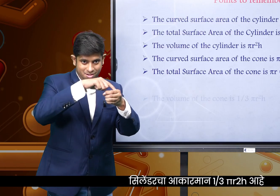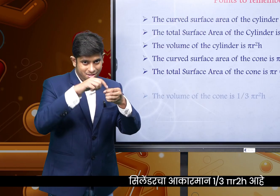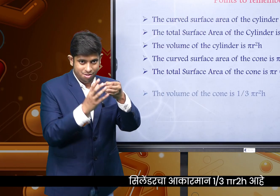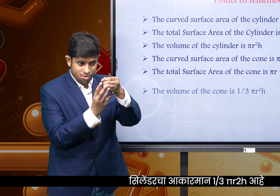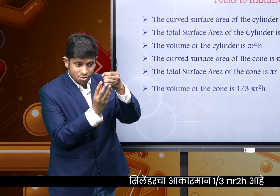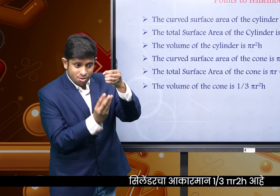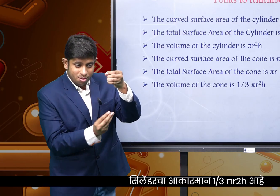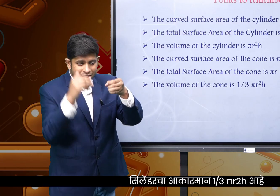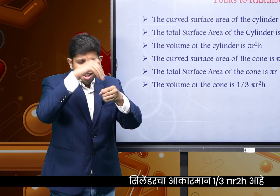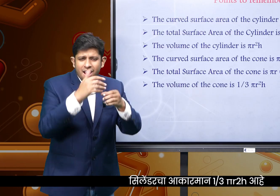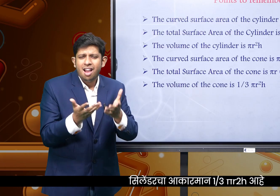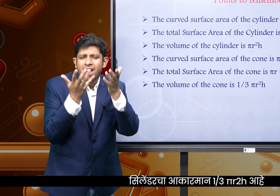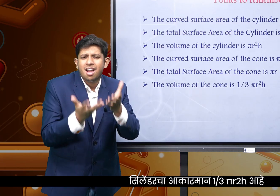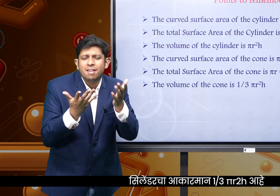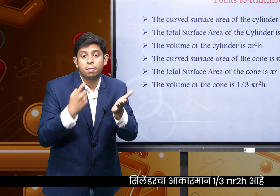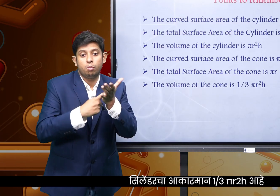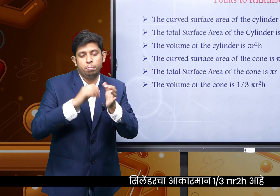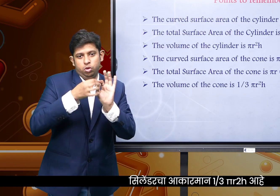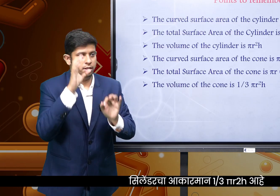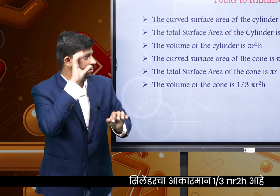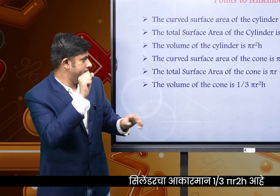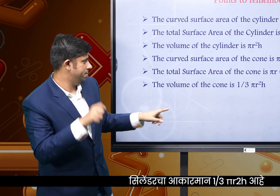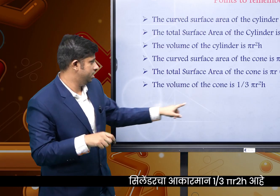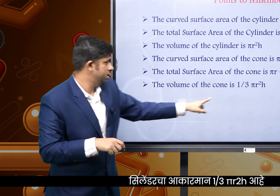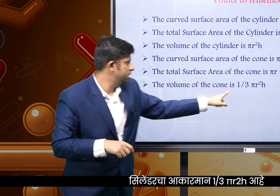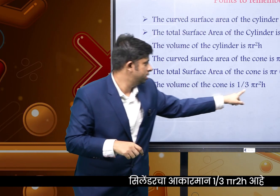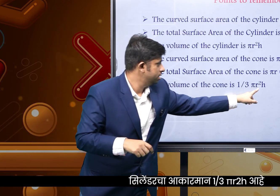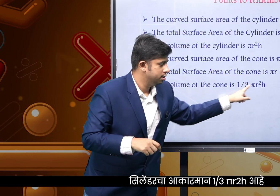सिलेंडरचे आकारमान 1/3 पाय r वर्ग h आहे.